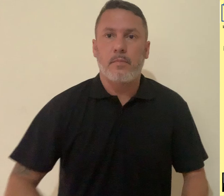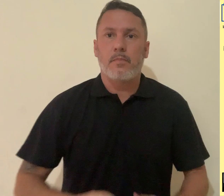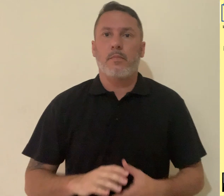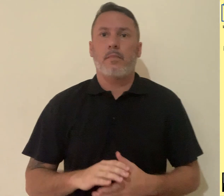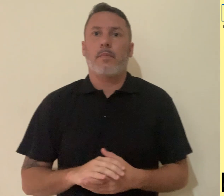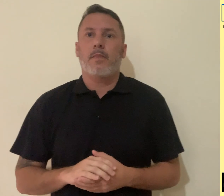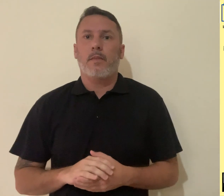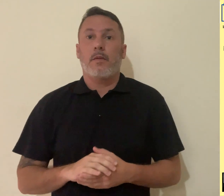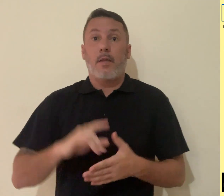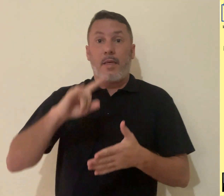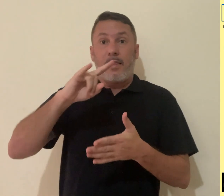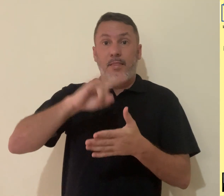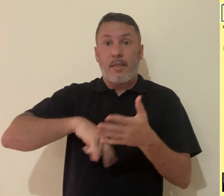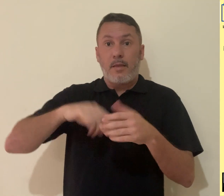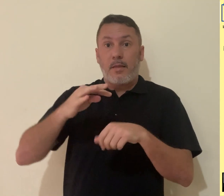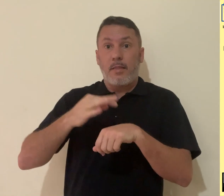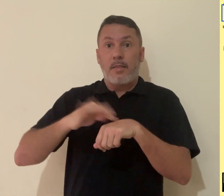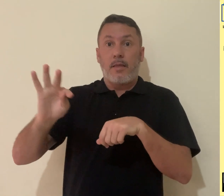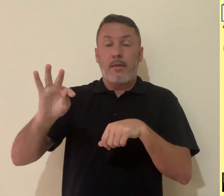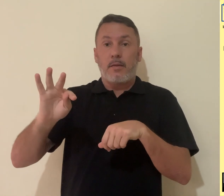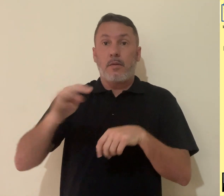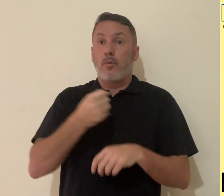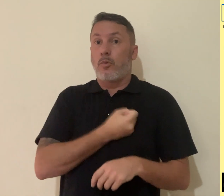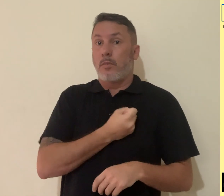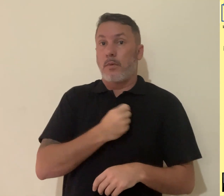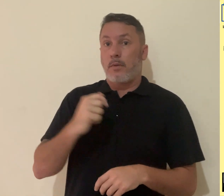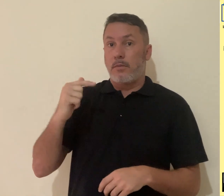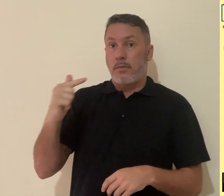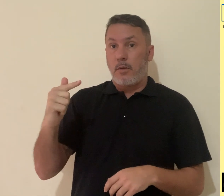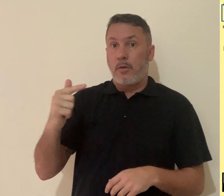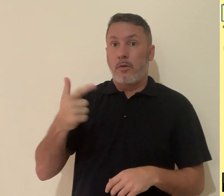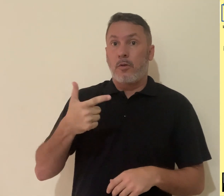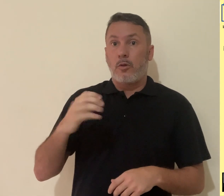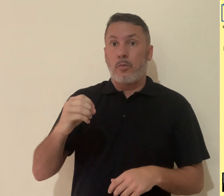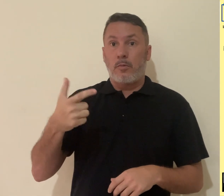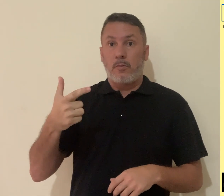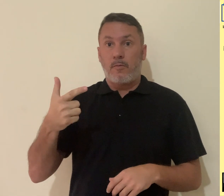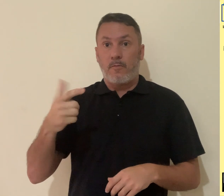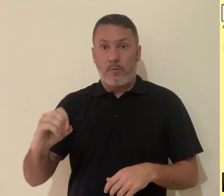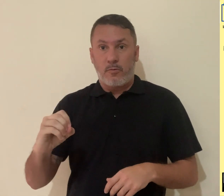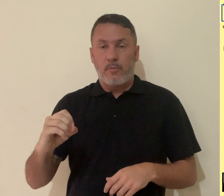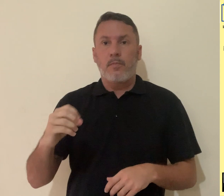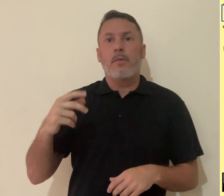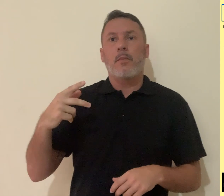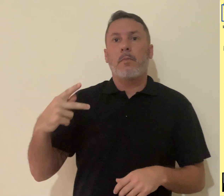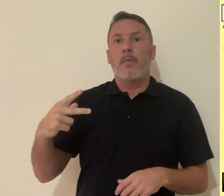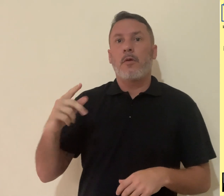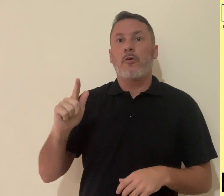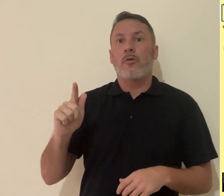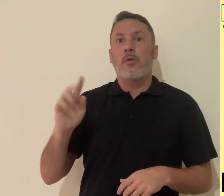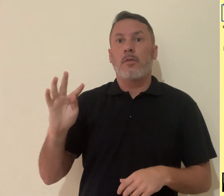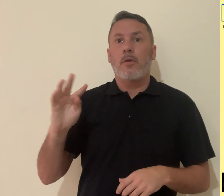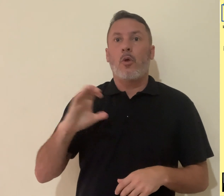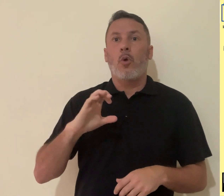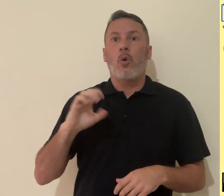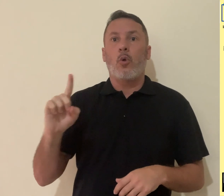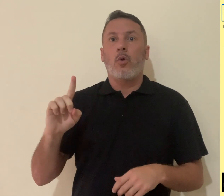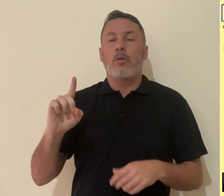a nota técnica conjuntas at2020 pgt cor de igualdade nota técnica para atuação do